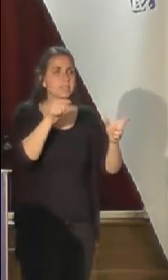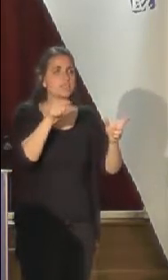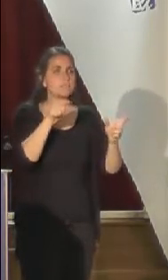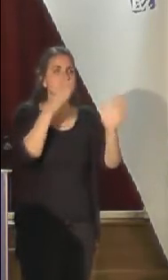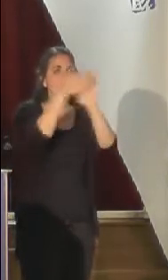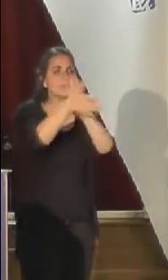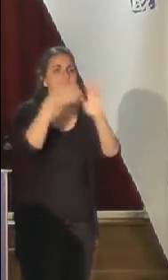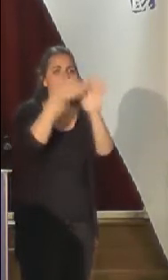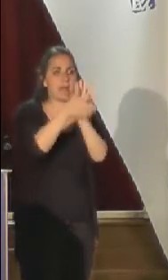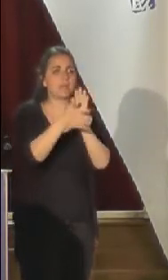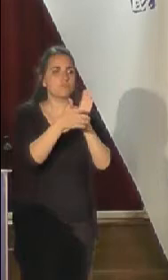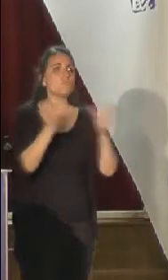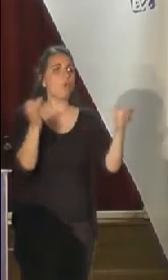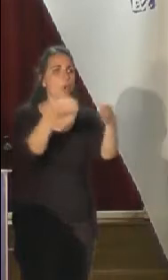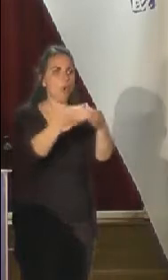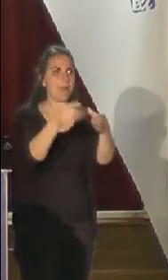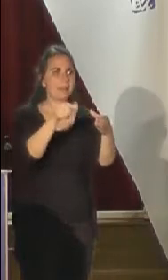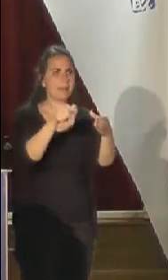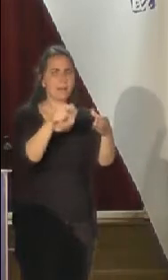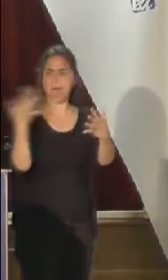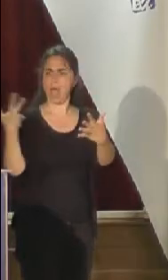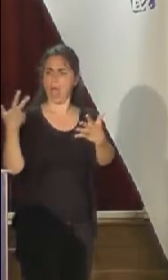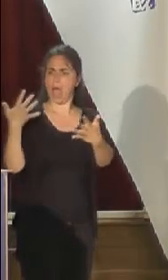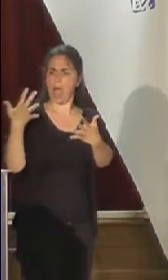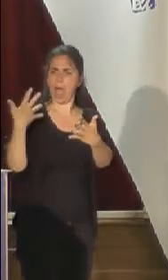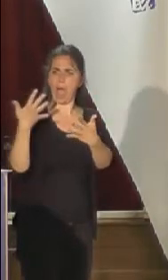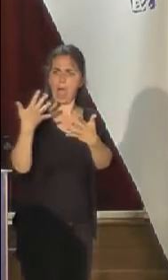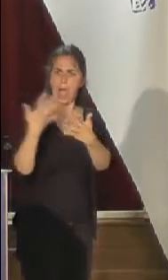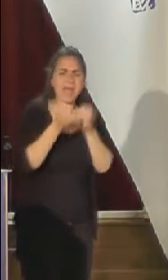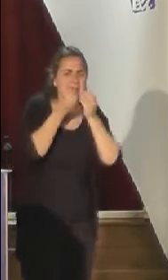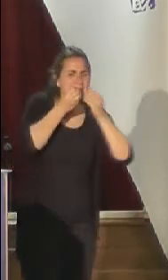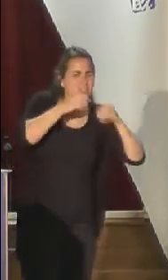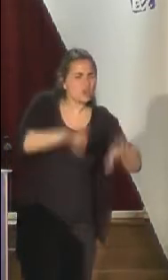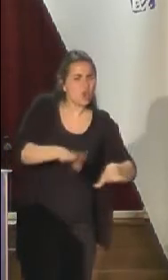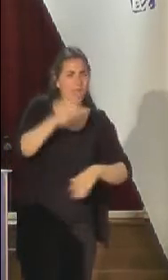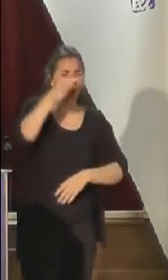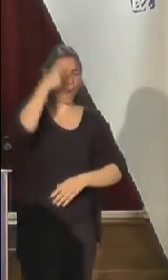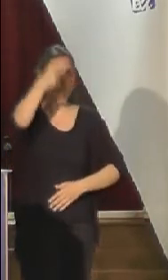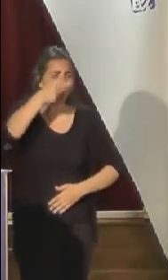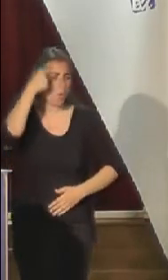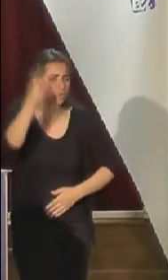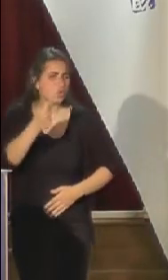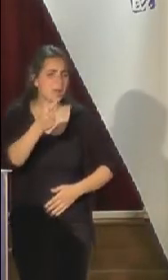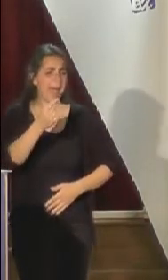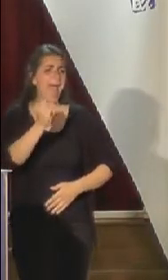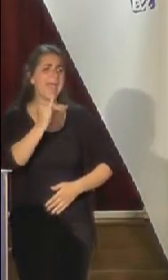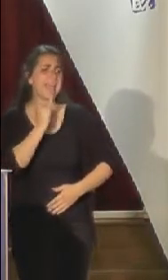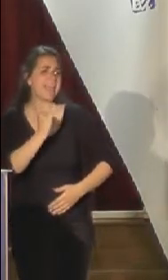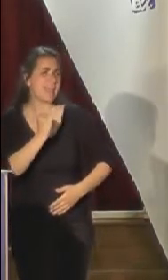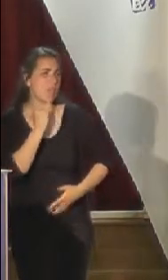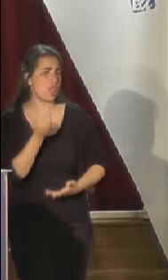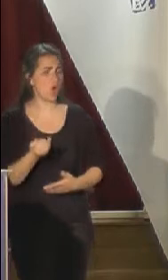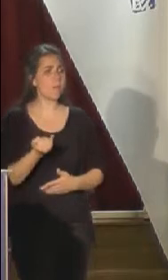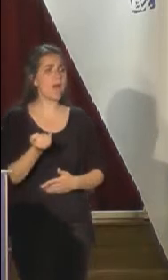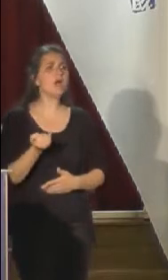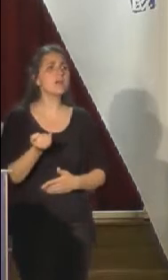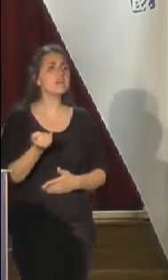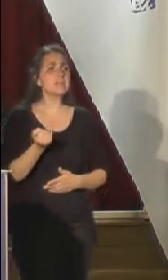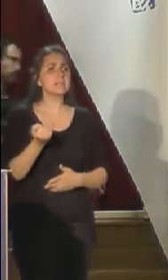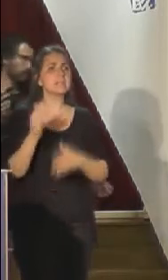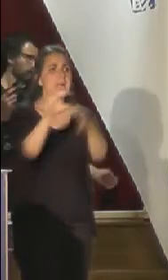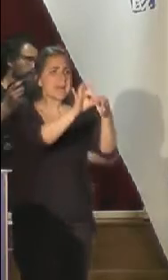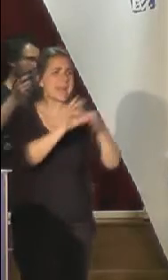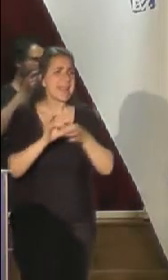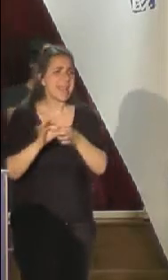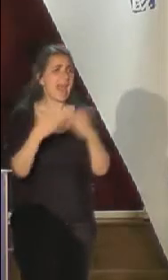ven dada pola historia, pola cultura, polo idioma, polas formas de relación social,